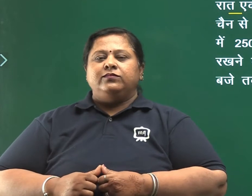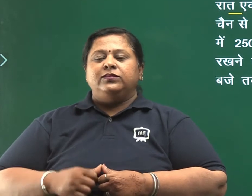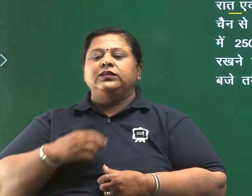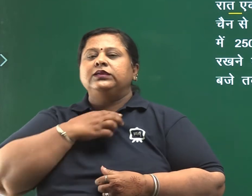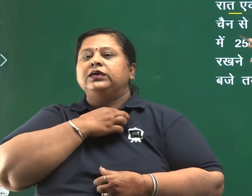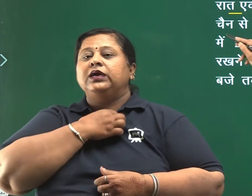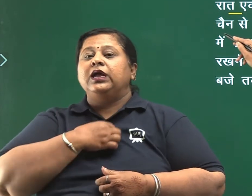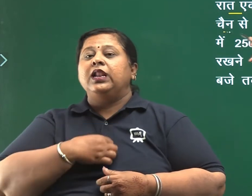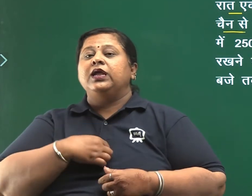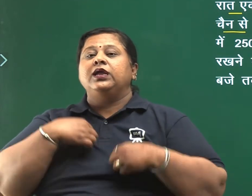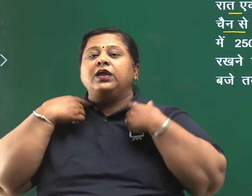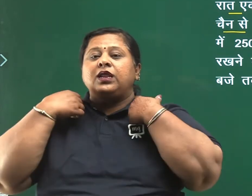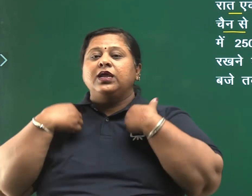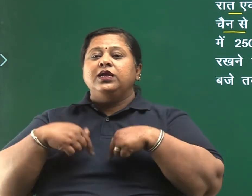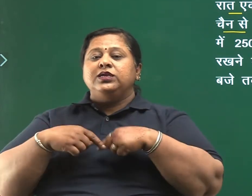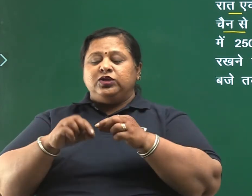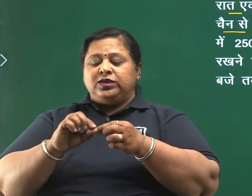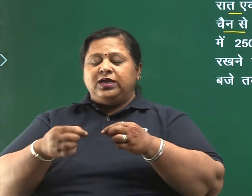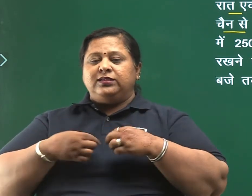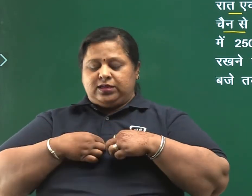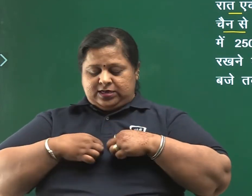गले की चेन से